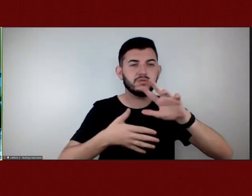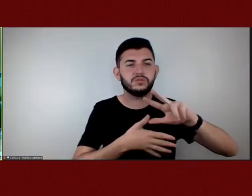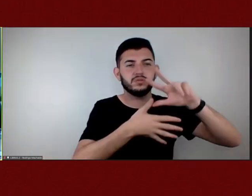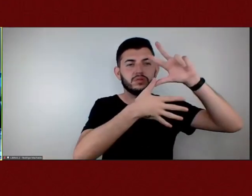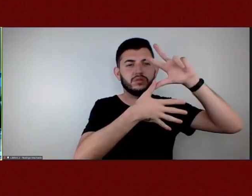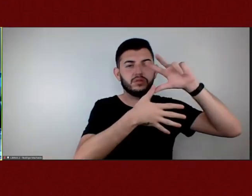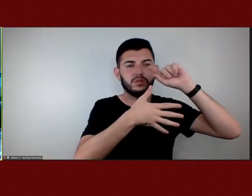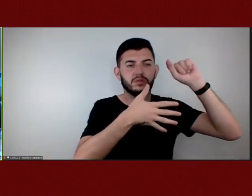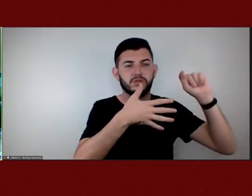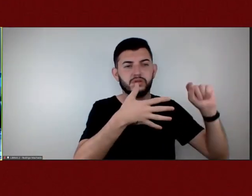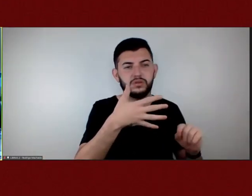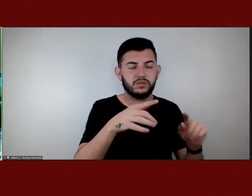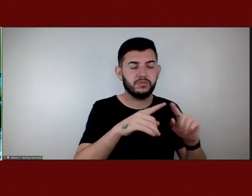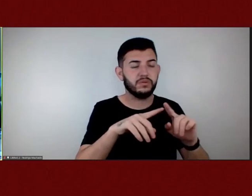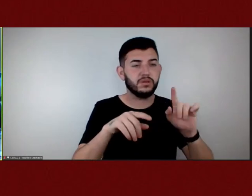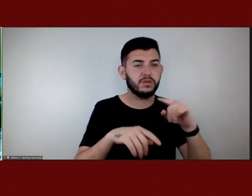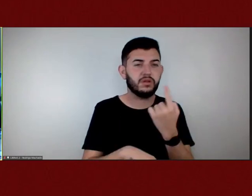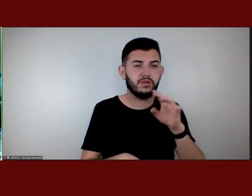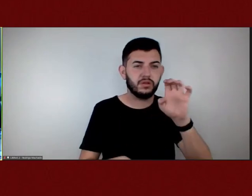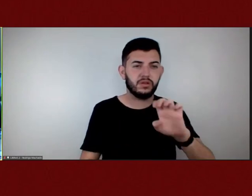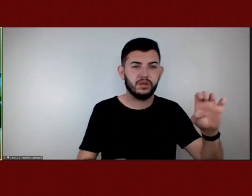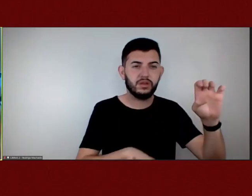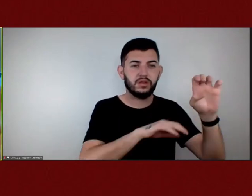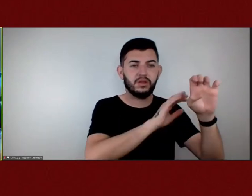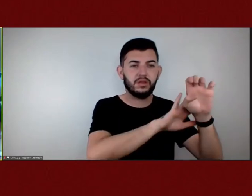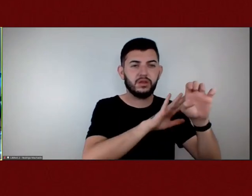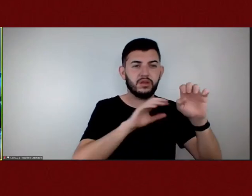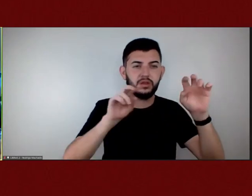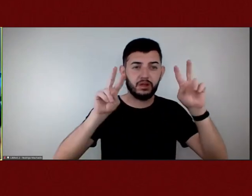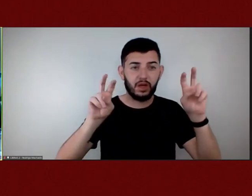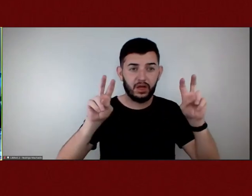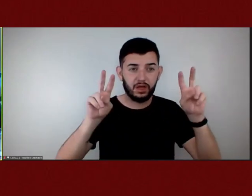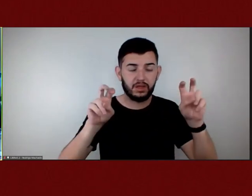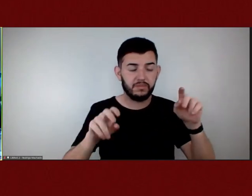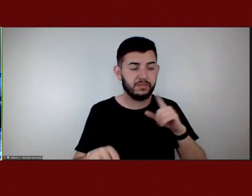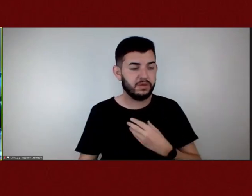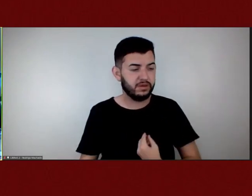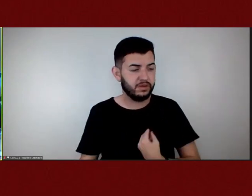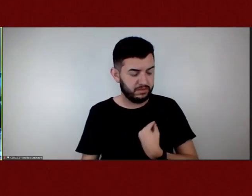nossa esquerda, aspas, predominou crescentemente uma visão